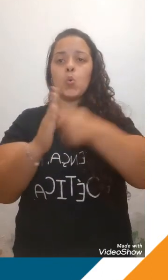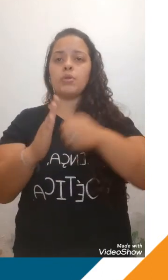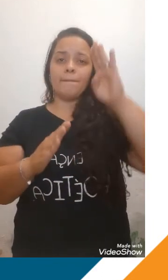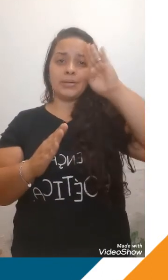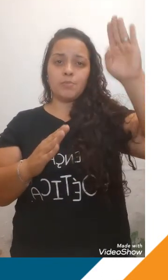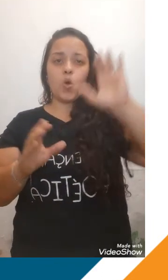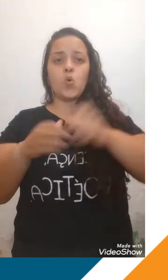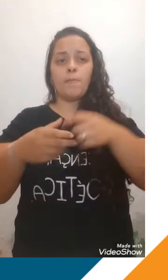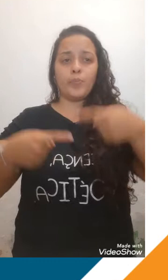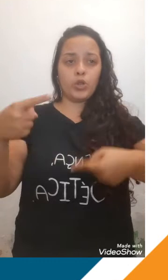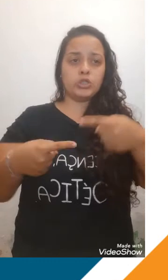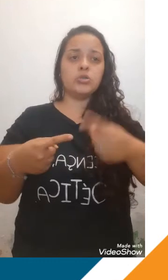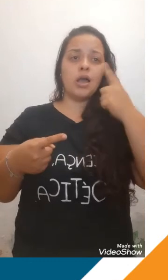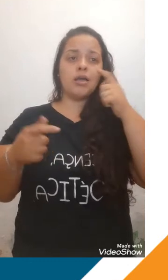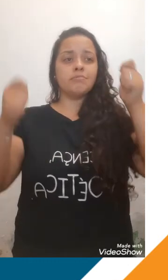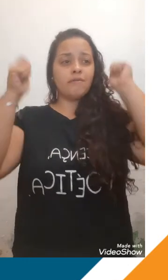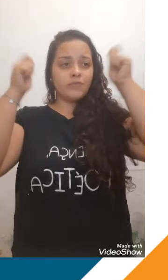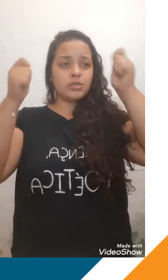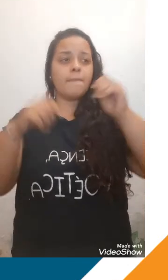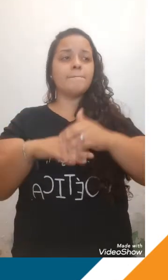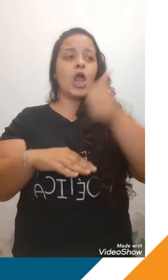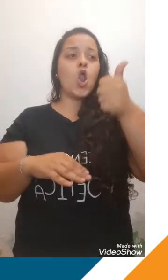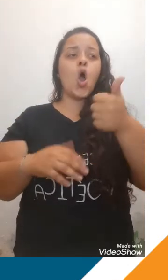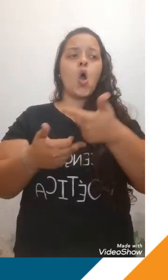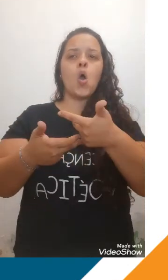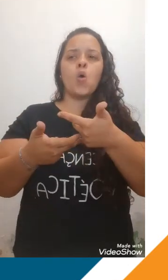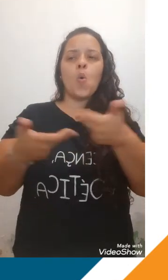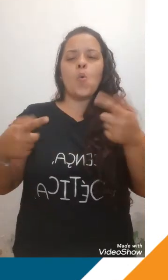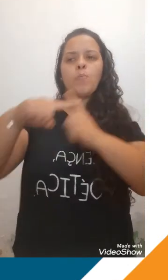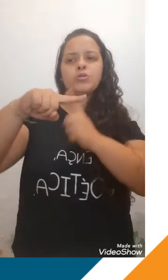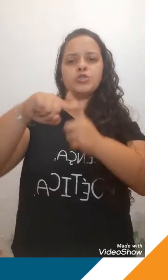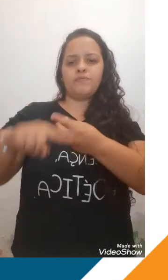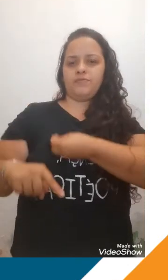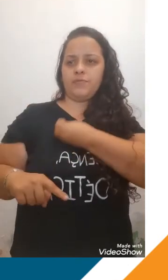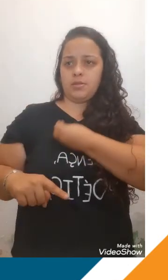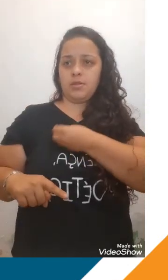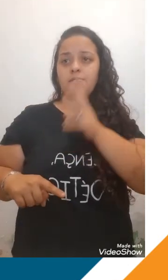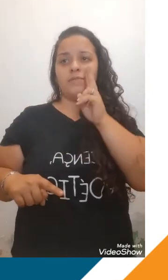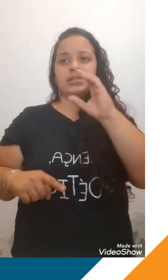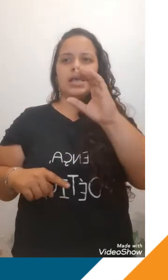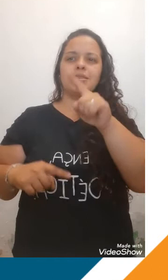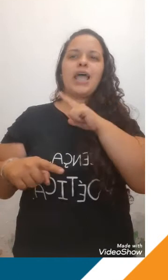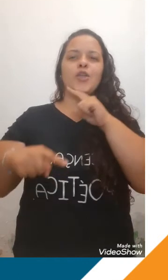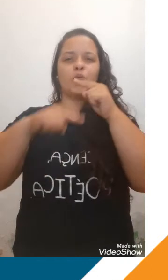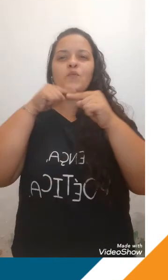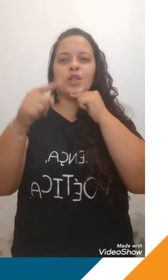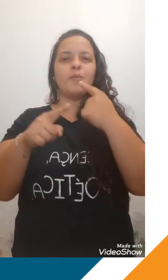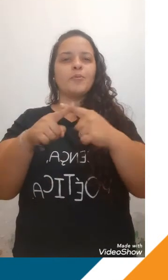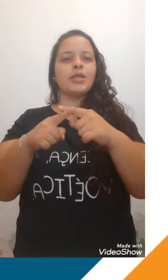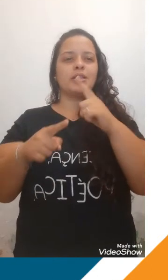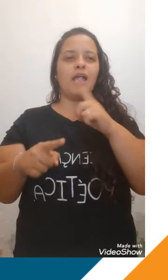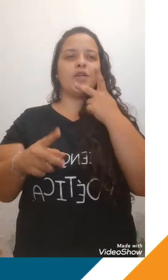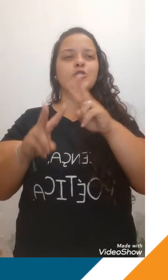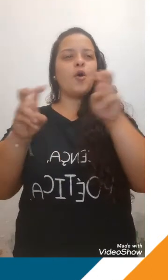entre os principais grupos políticos que reivindicavam melhores condições de vida. Ora, a letra C pode te gerar dúvida, porque está